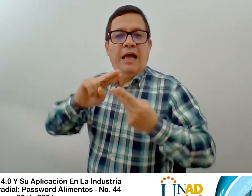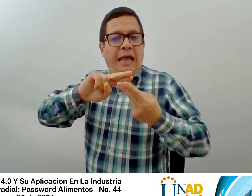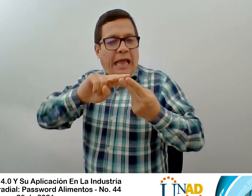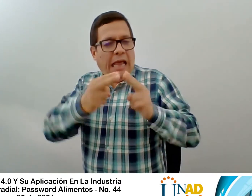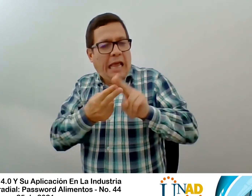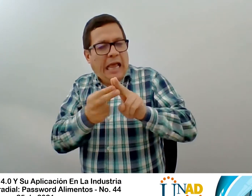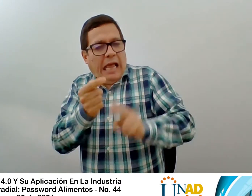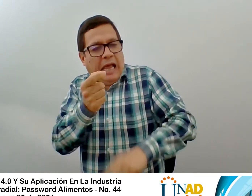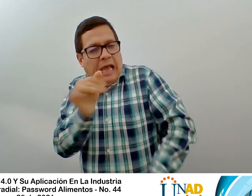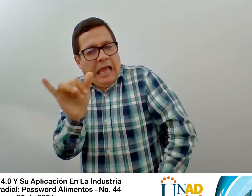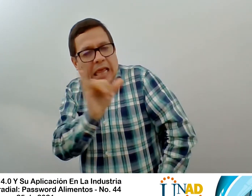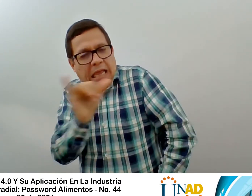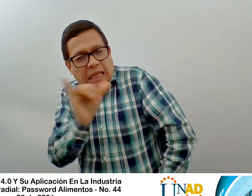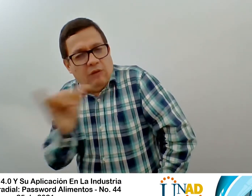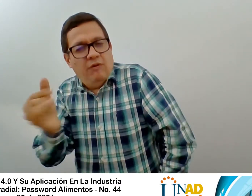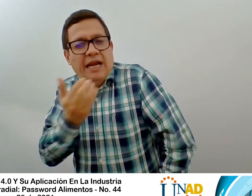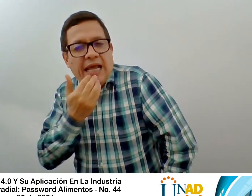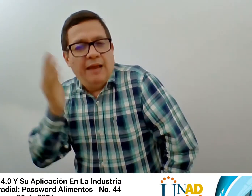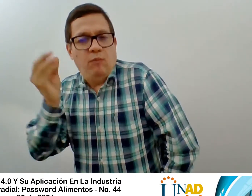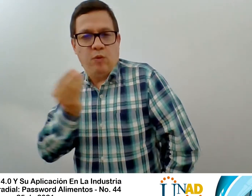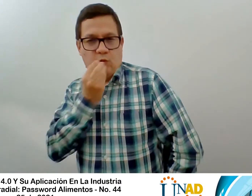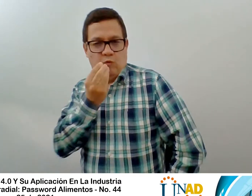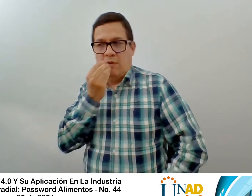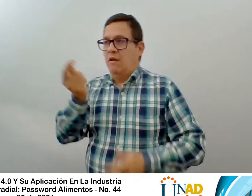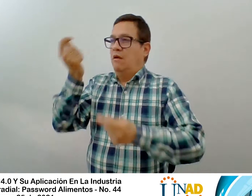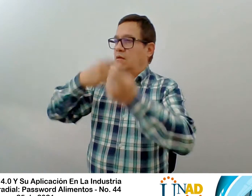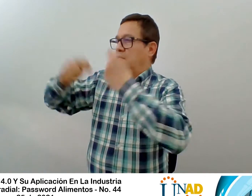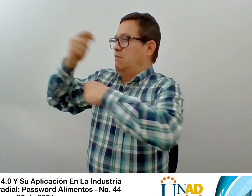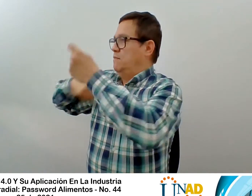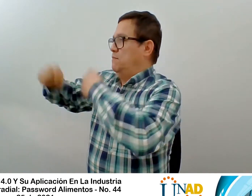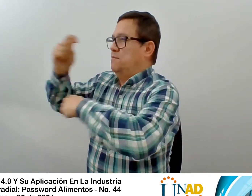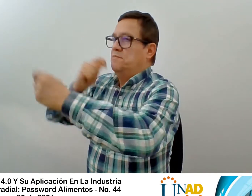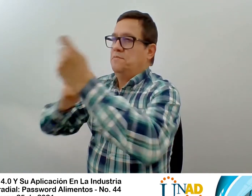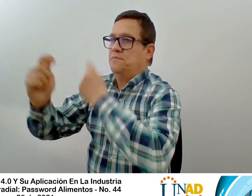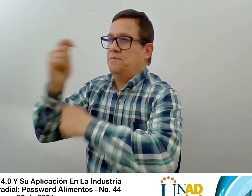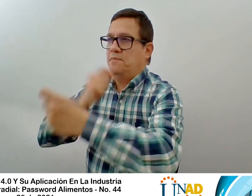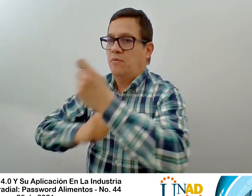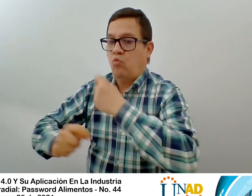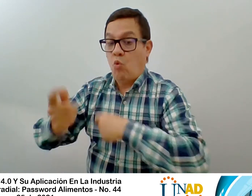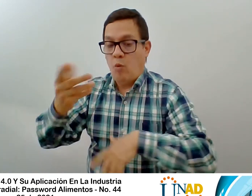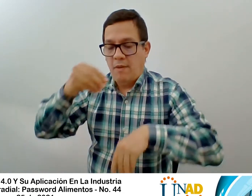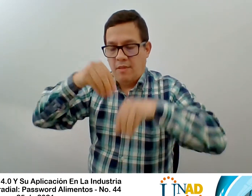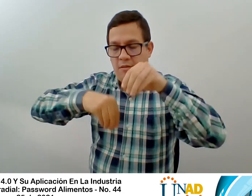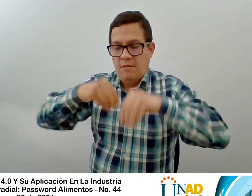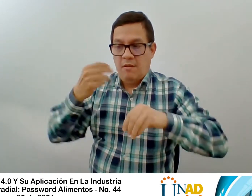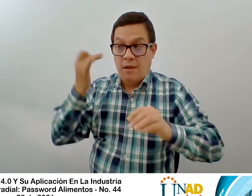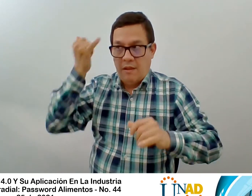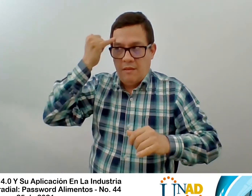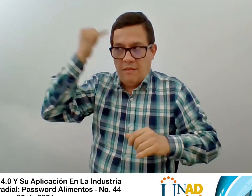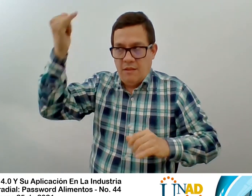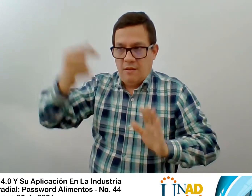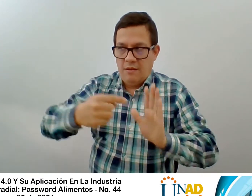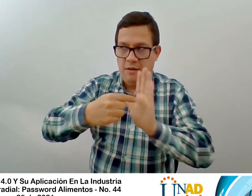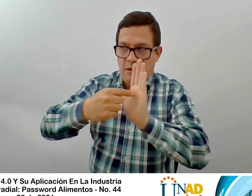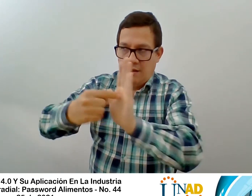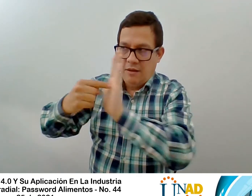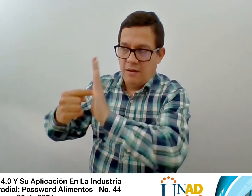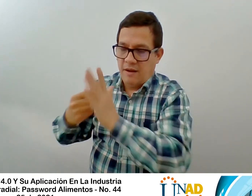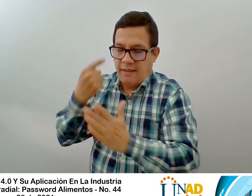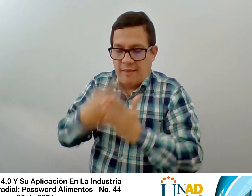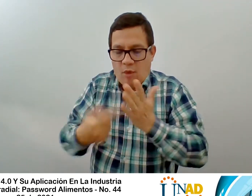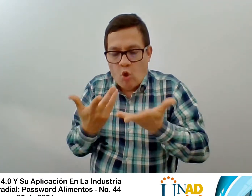hacer con el mercado de alimentos. Entonces podríamos predecir unas tendencias del consumidor y adelantarnos en el diseño